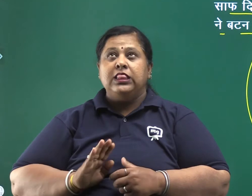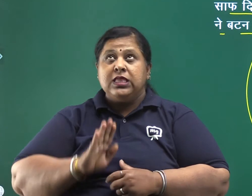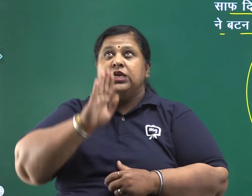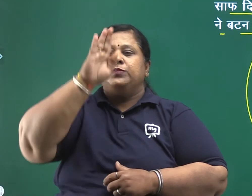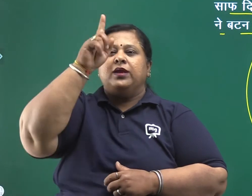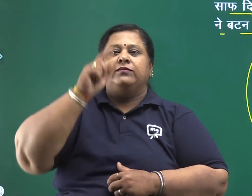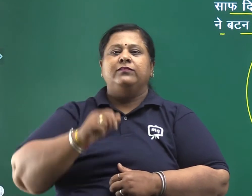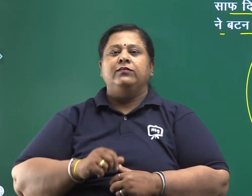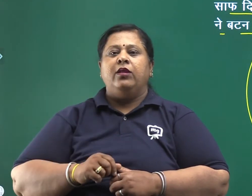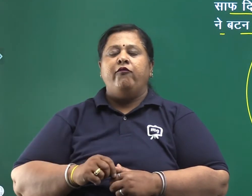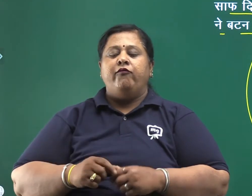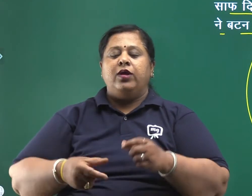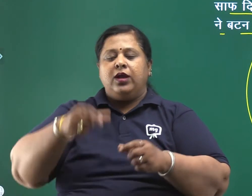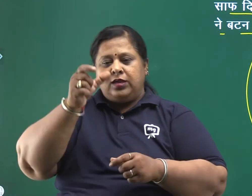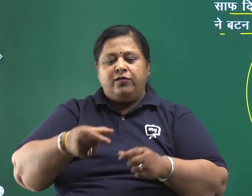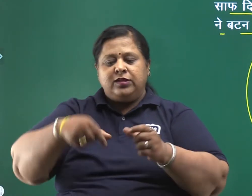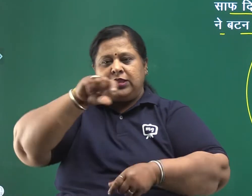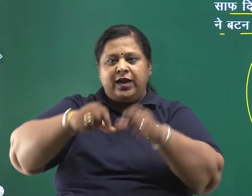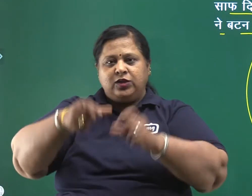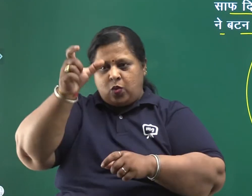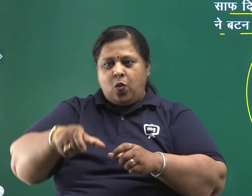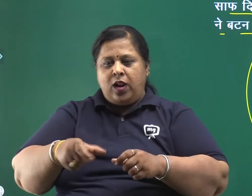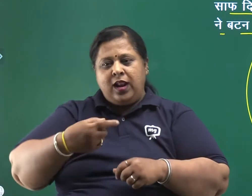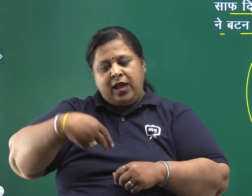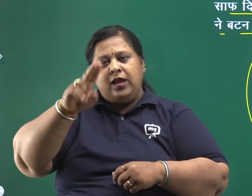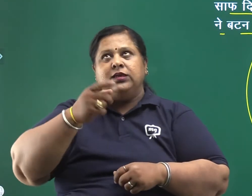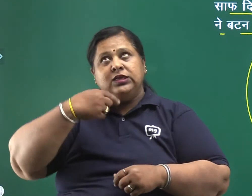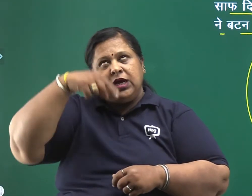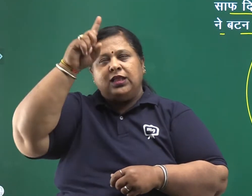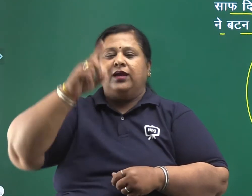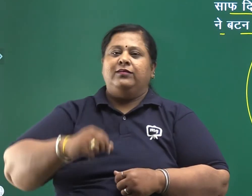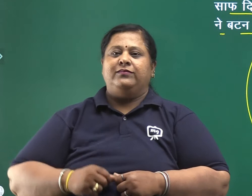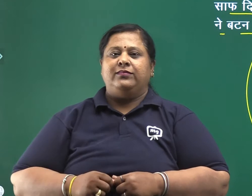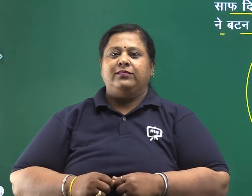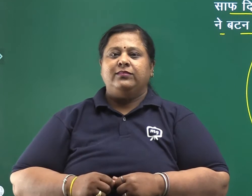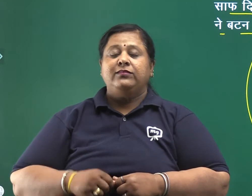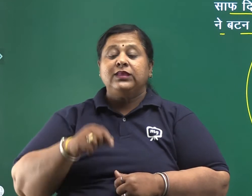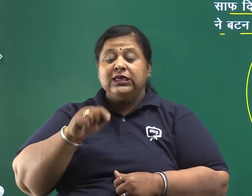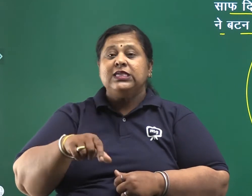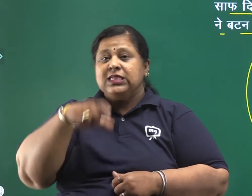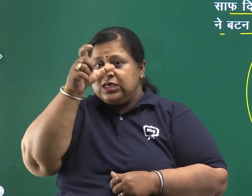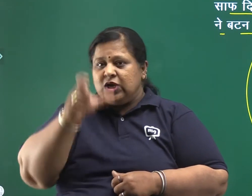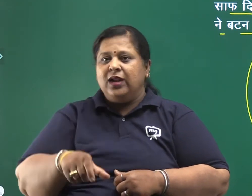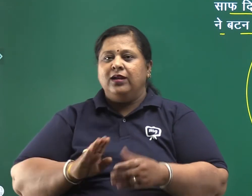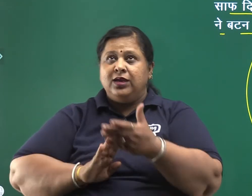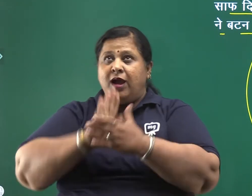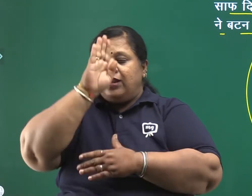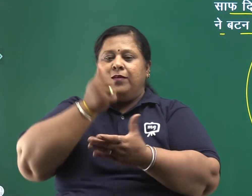में वैज्ञानिकों को लेकर जाता है, और इस यान की मदद से